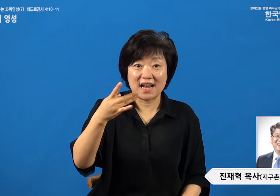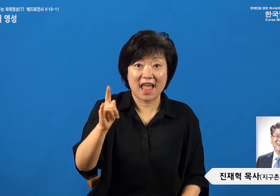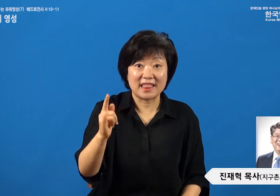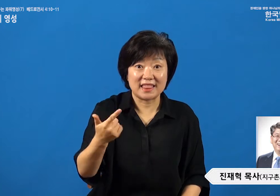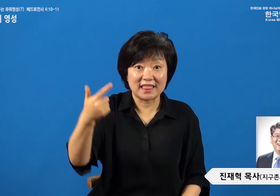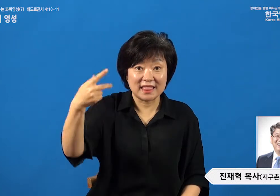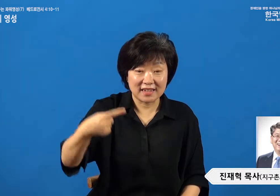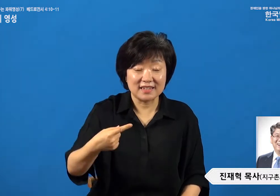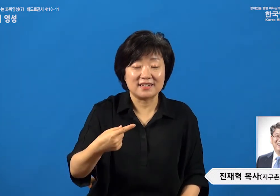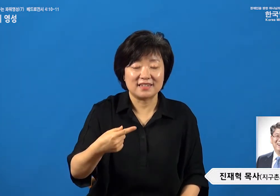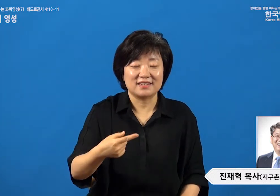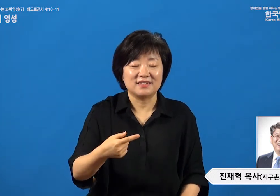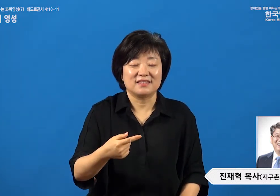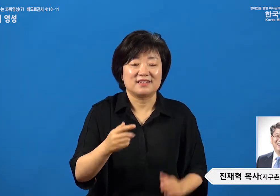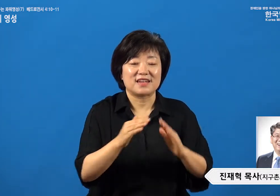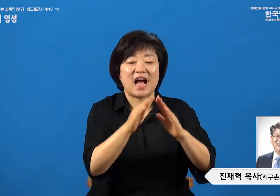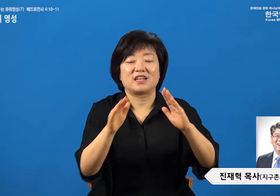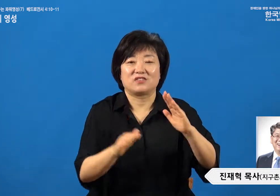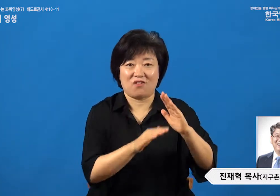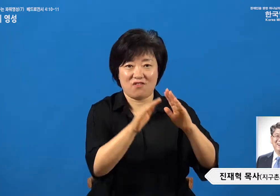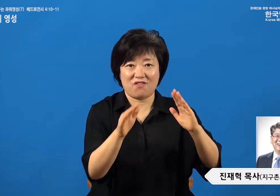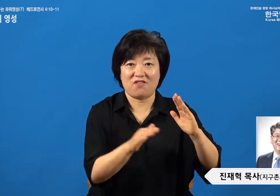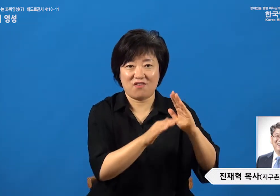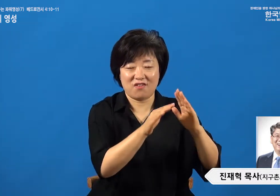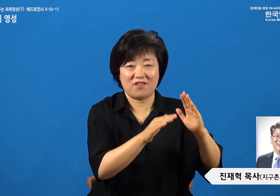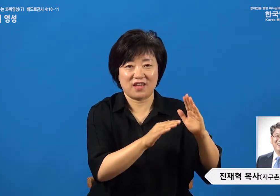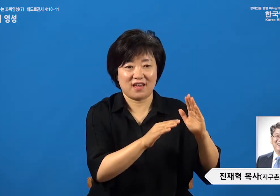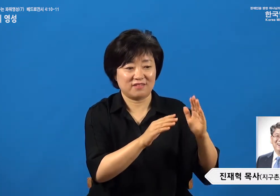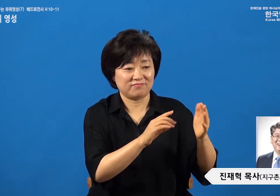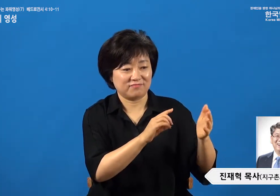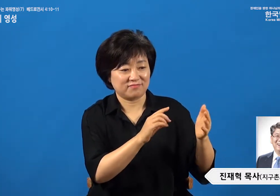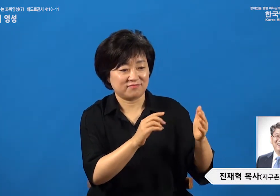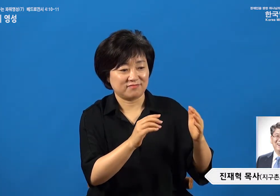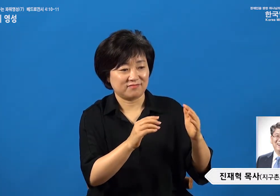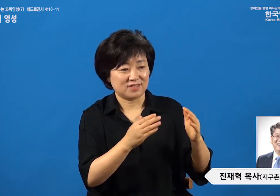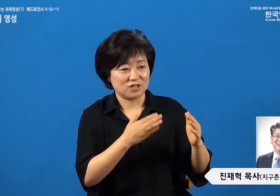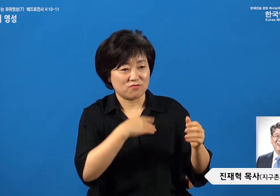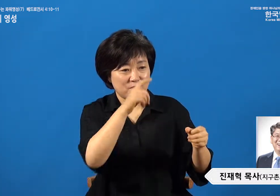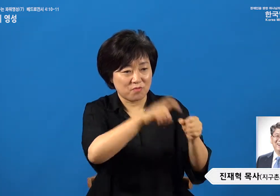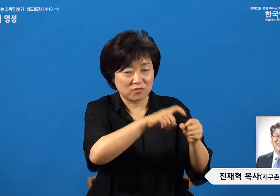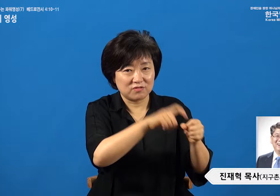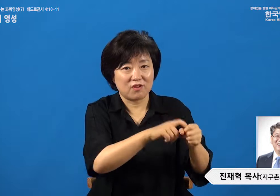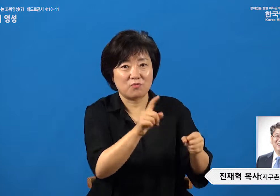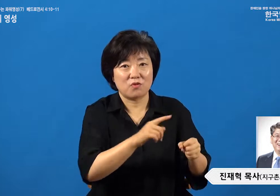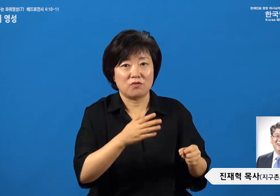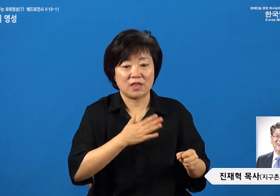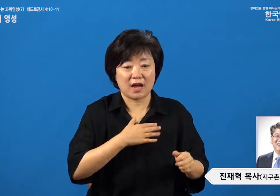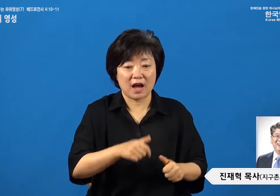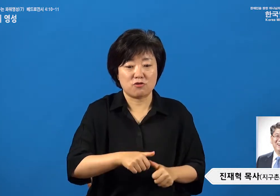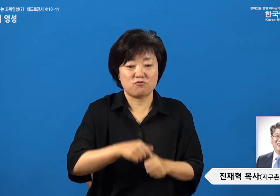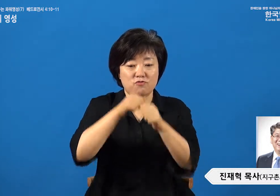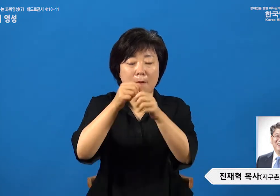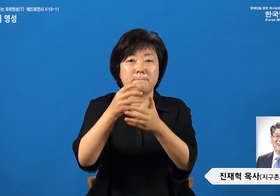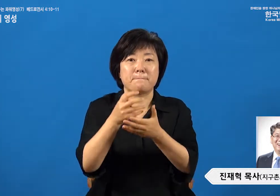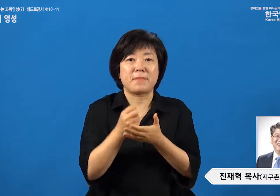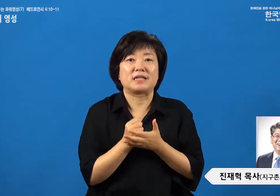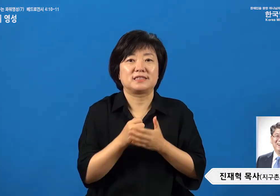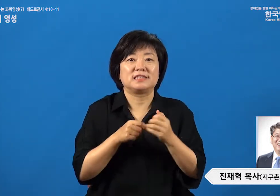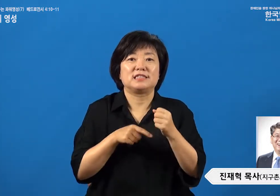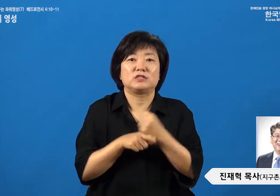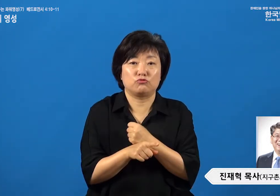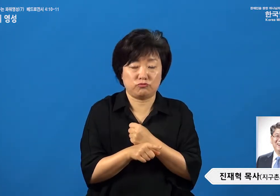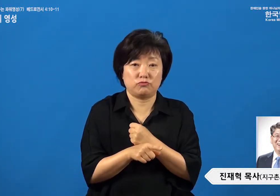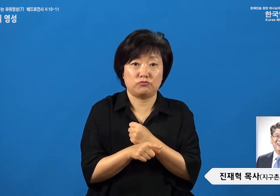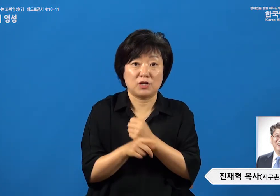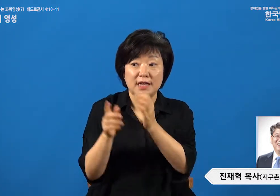가지고 있다고 합니다. Saved to serve. 우리가 구원받은 이유, 주님은